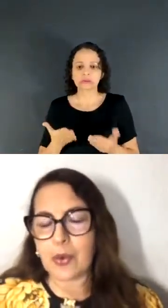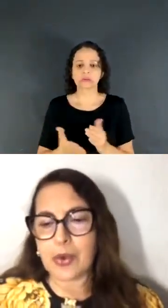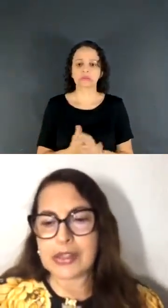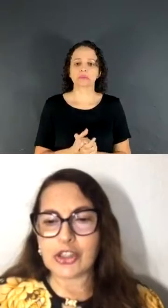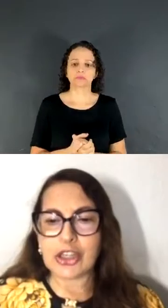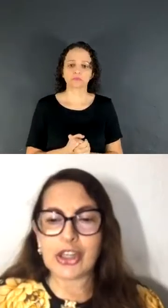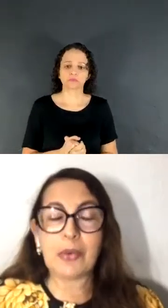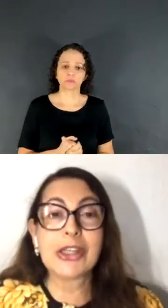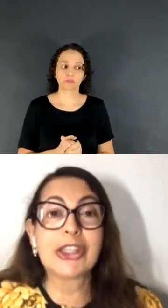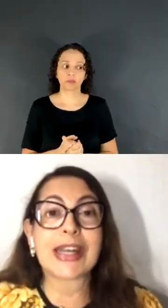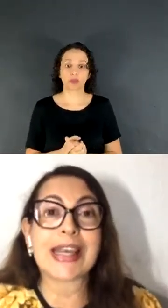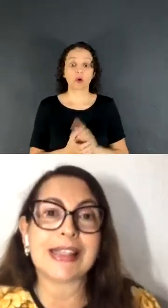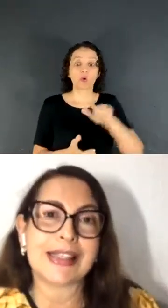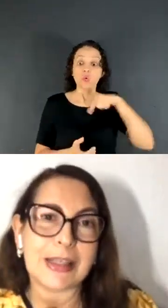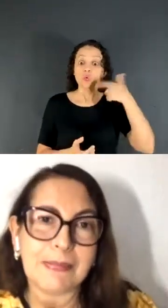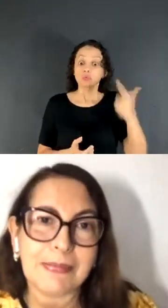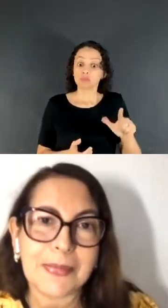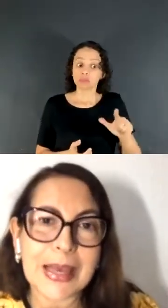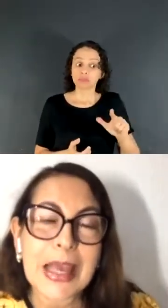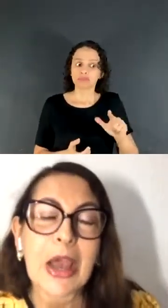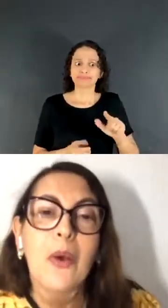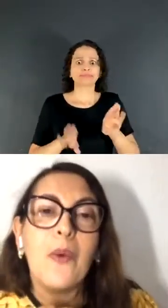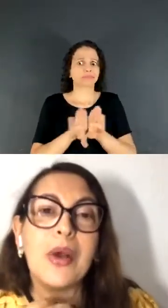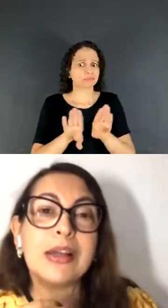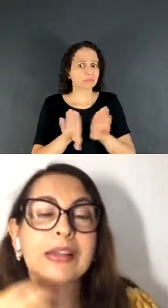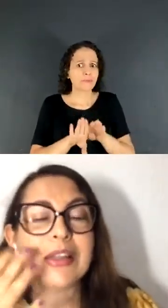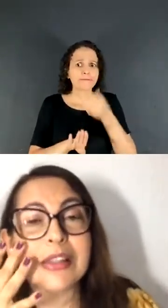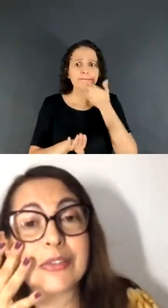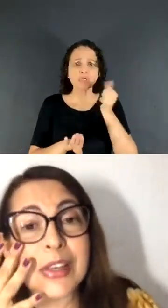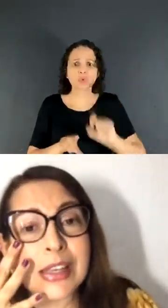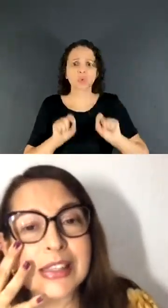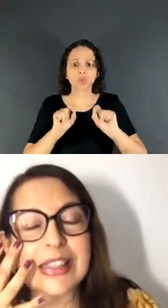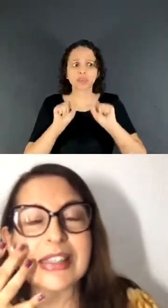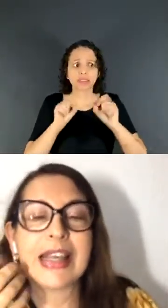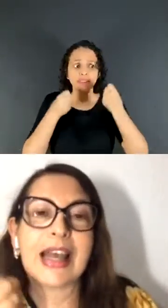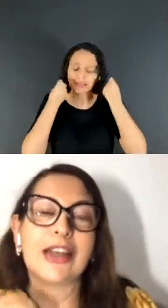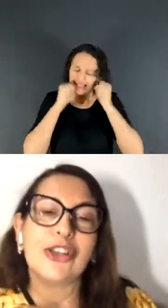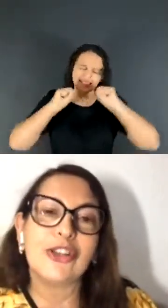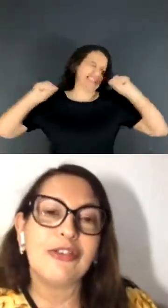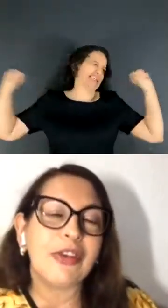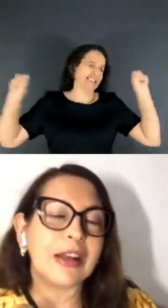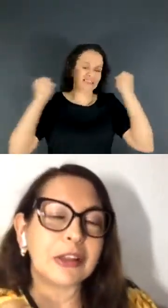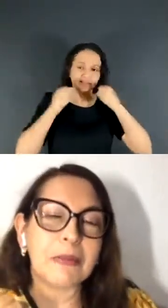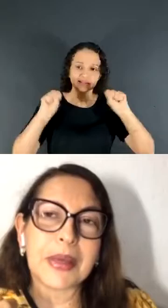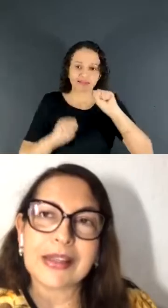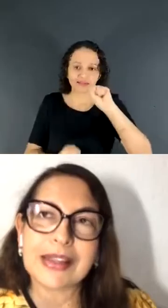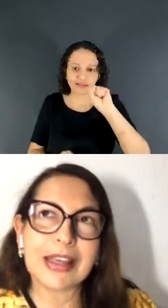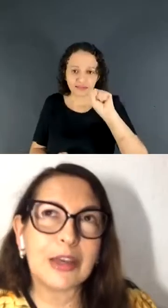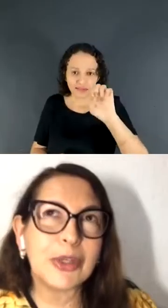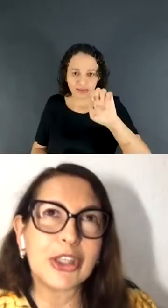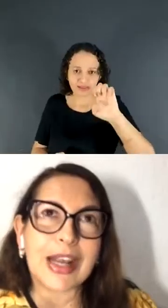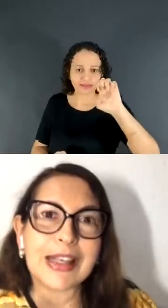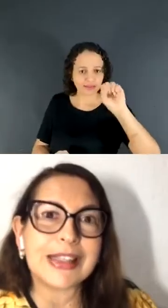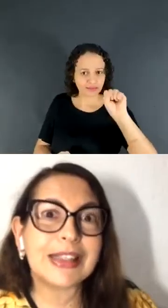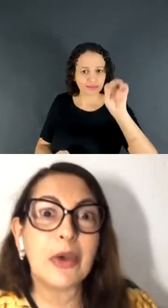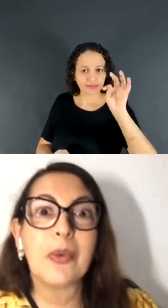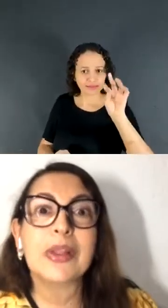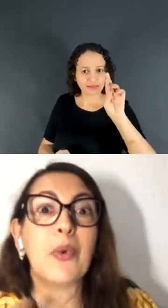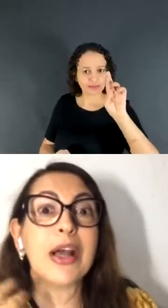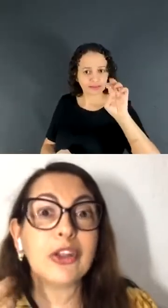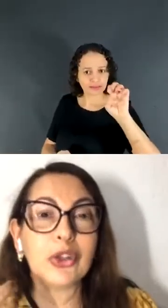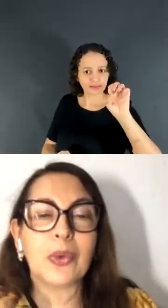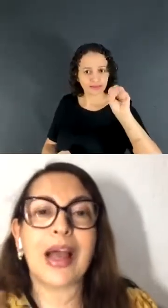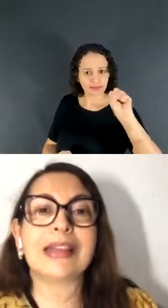Outra coisa, gente, é o estresse, né? Quantas vezes a gente fala também assim que o estresse,